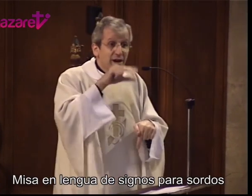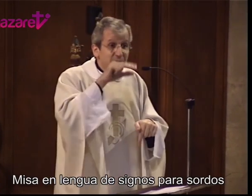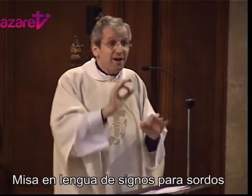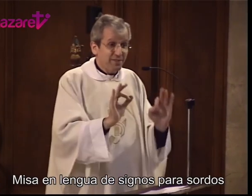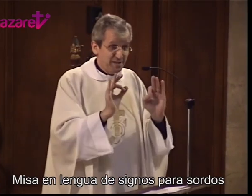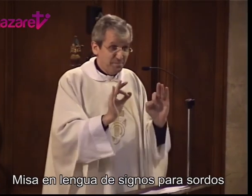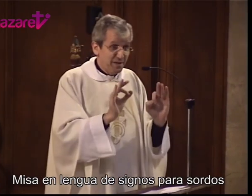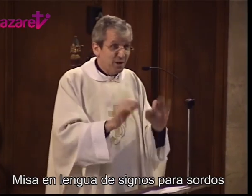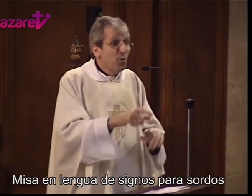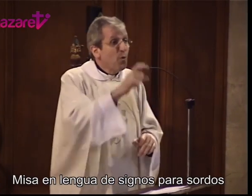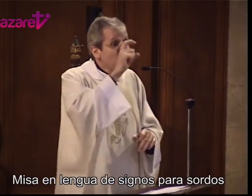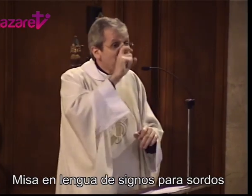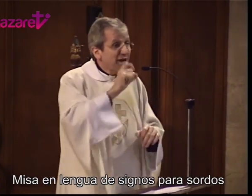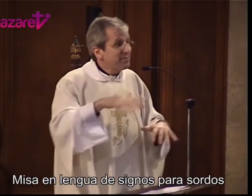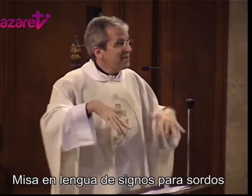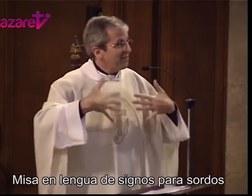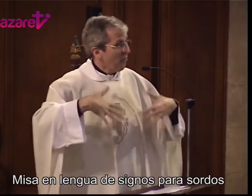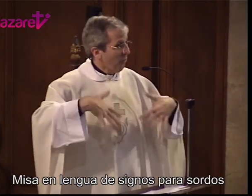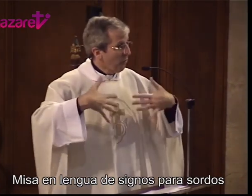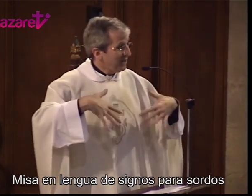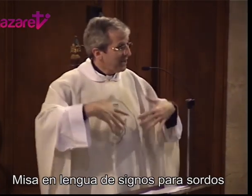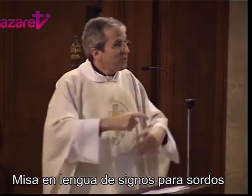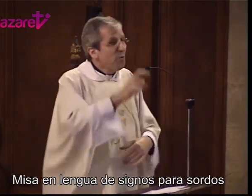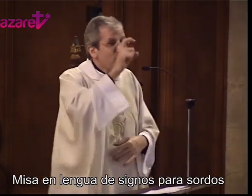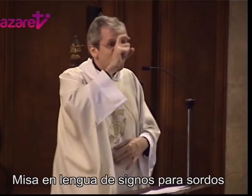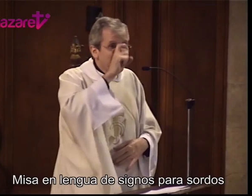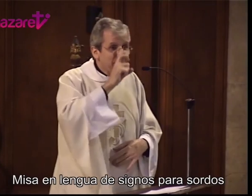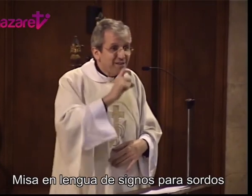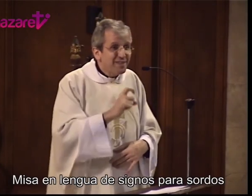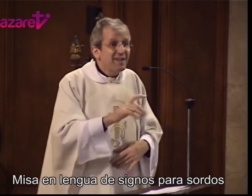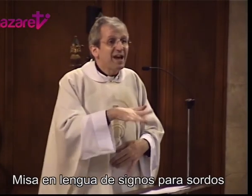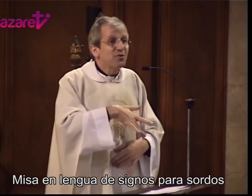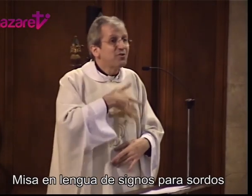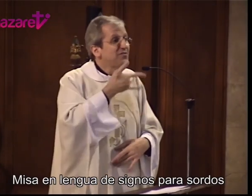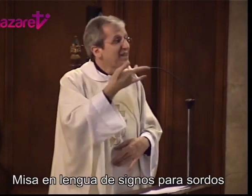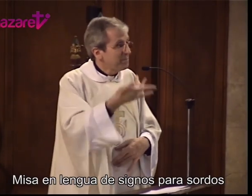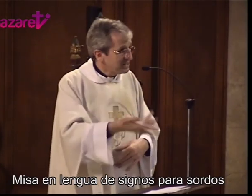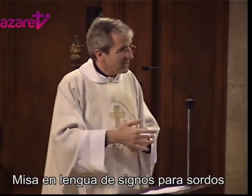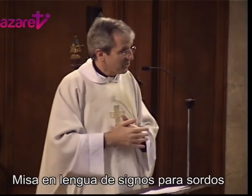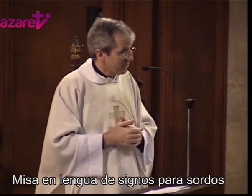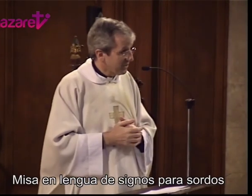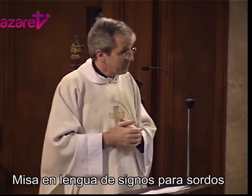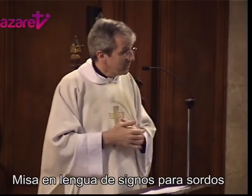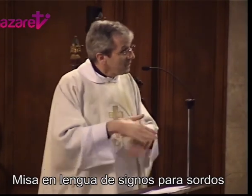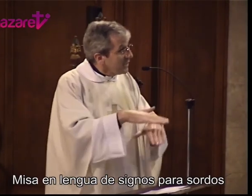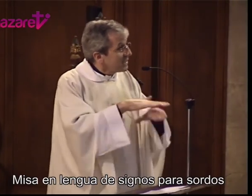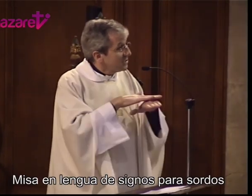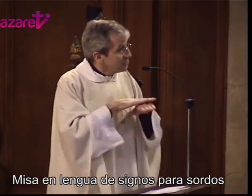Navidad especial, una Navidad jubilar, una Navidad del año de la misericordia. Y que se nos